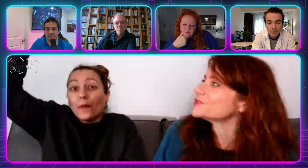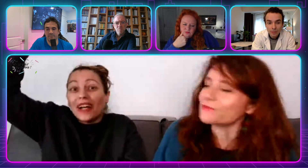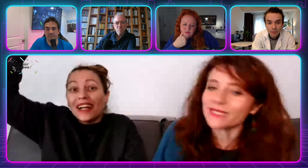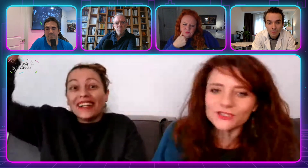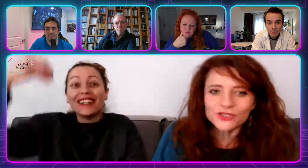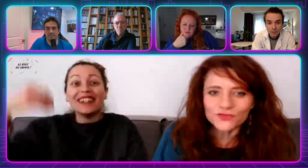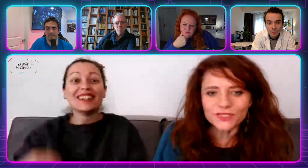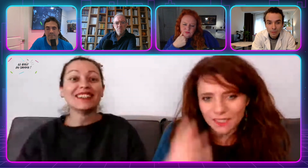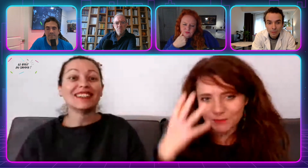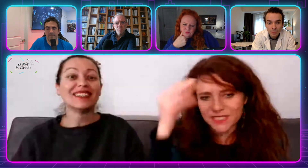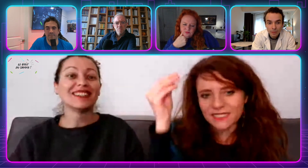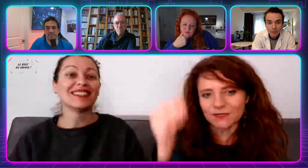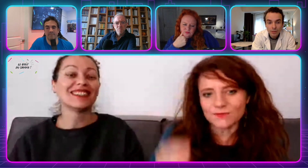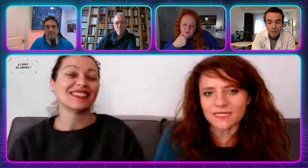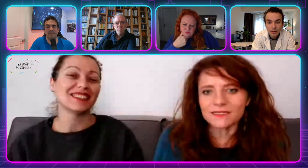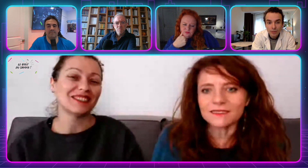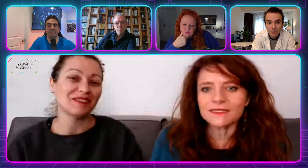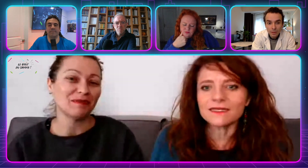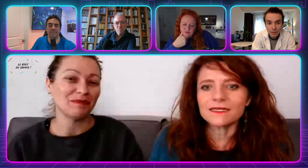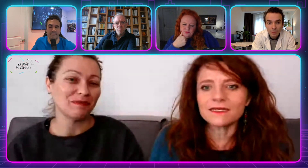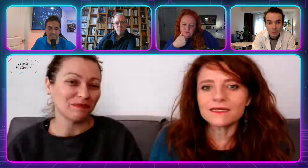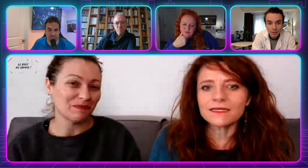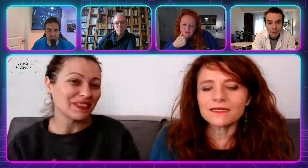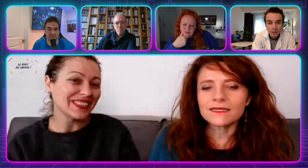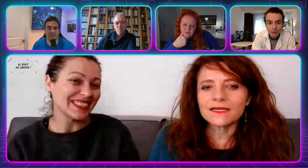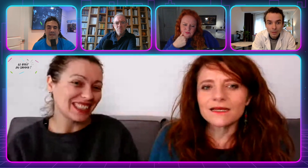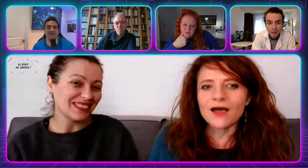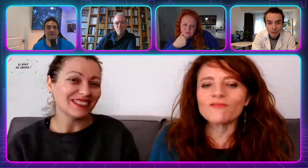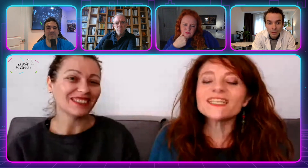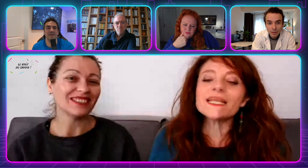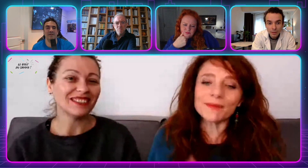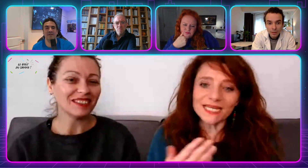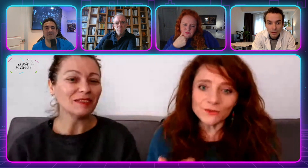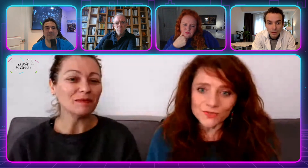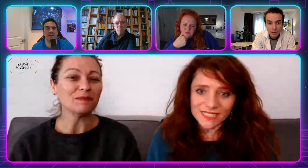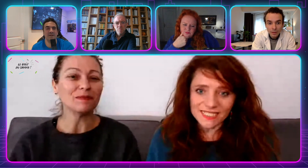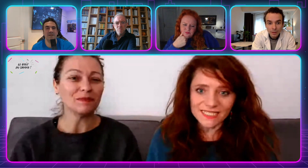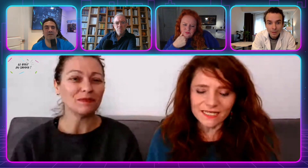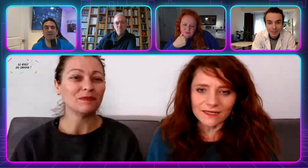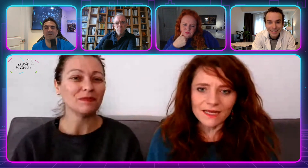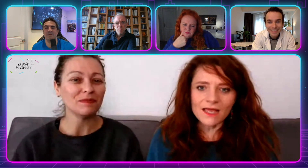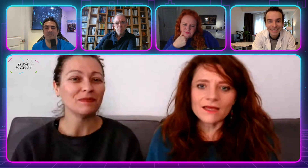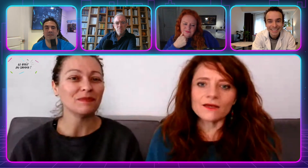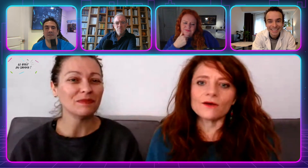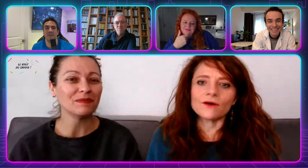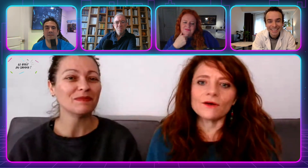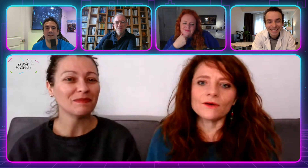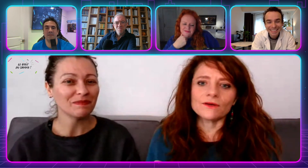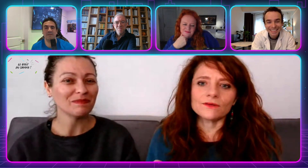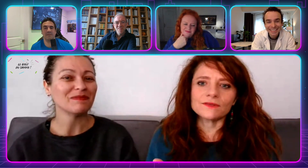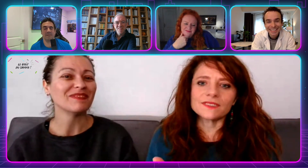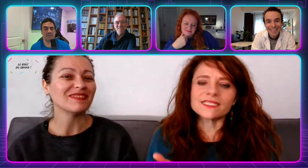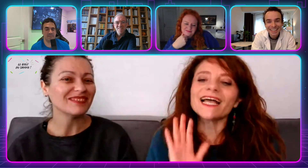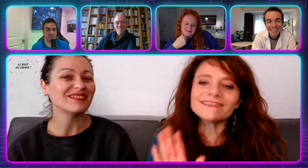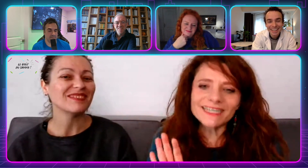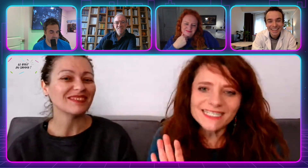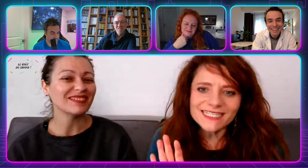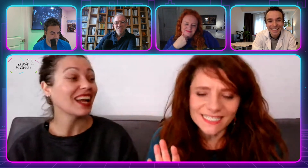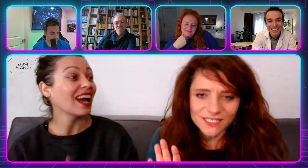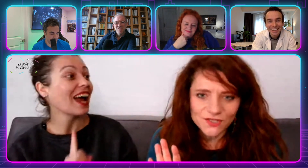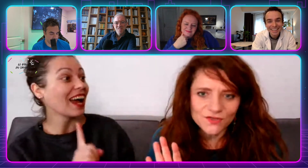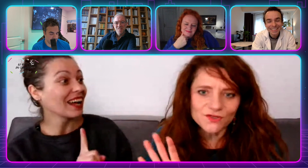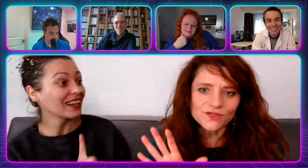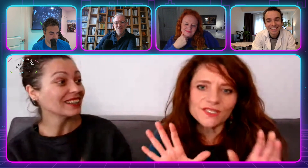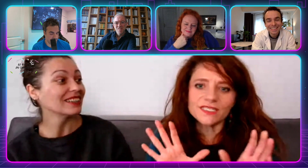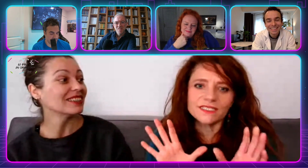elle est née avec une mèche de cheveux qui rebiquait comme ça. En D'accord. fait, les prénoms signes, c'est une